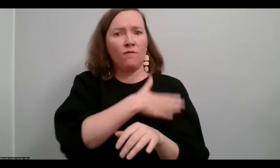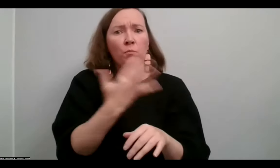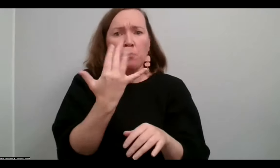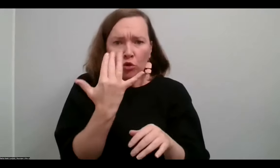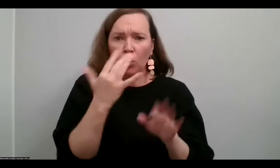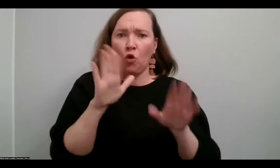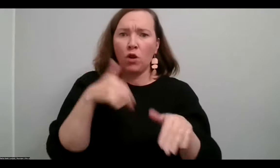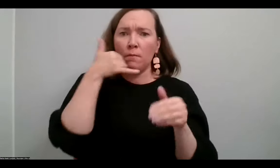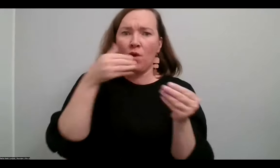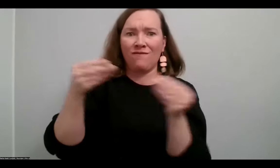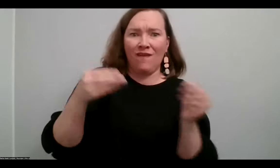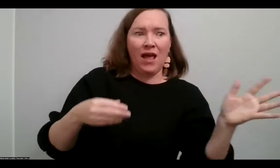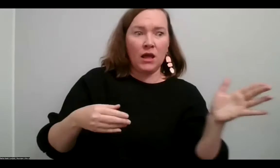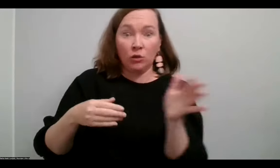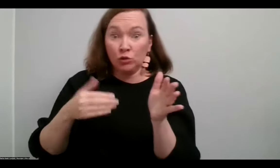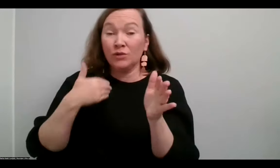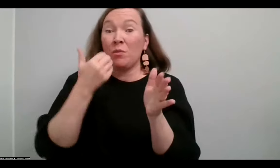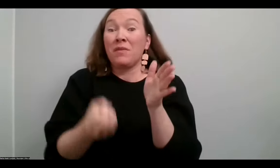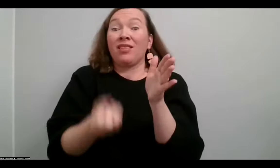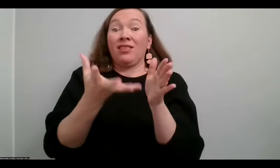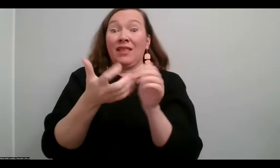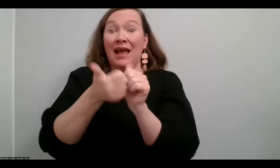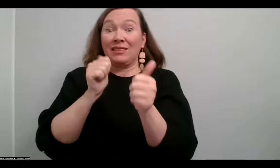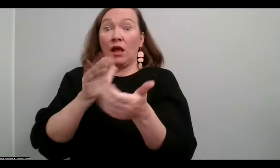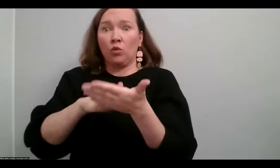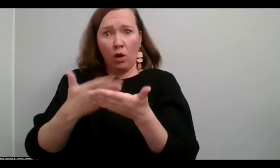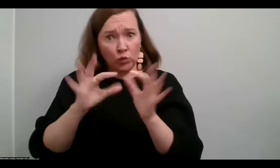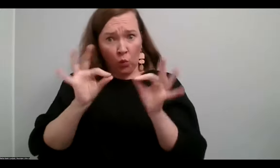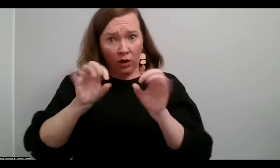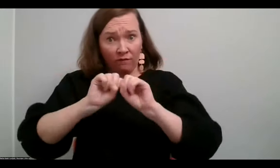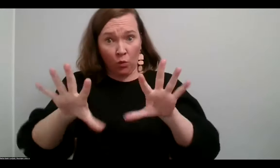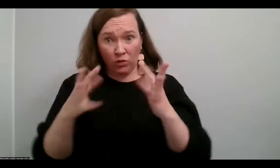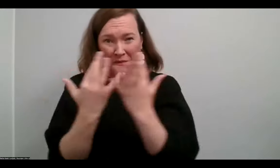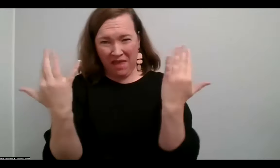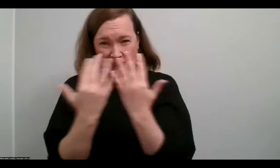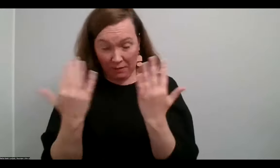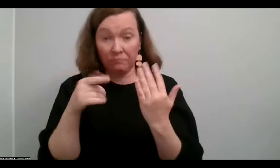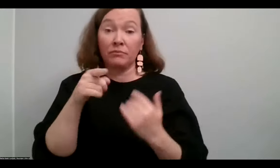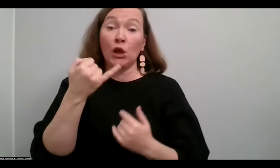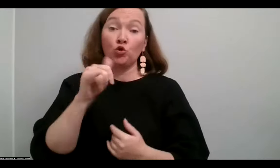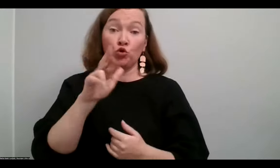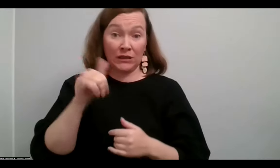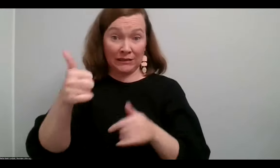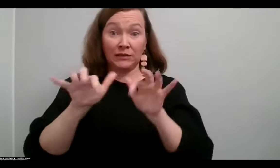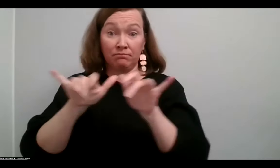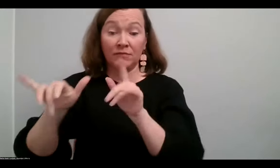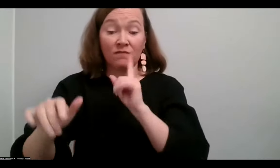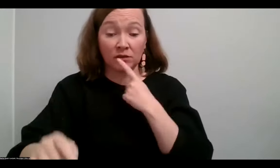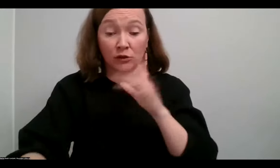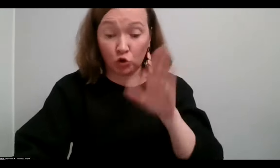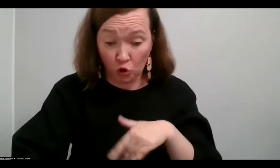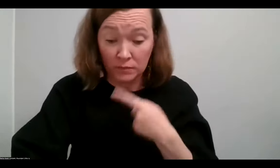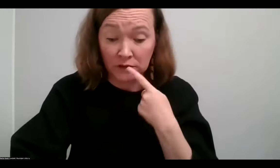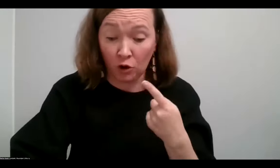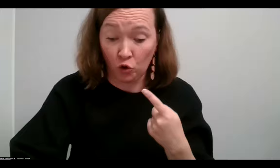etätulkkausta ennen oli tekstipuhelinpalvelu jo käytössä, niin paljonko silloin sillä oli käyttöä, ja miten etätulkkauksen käyttöönotto